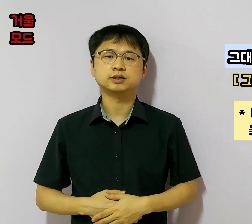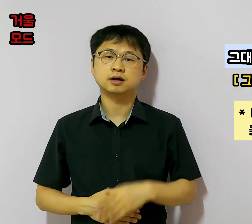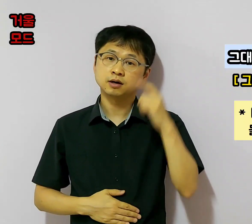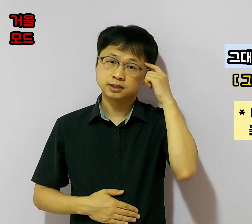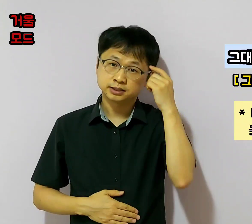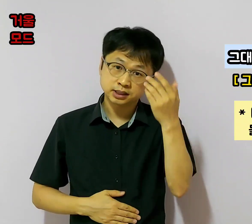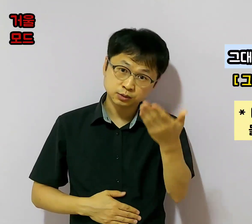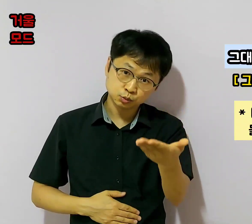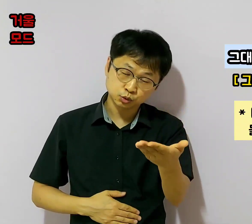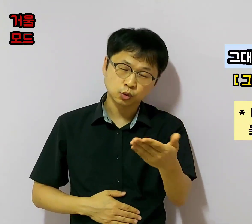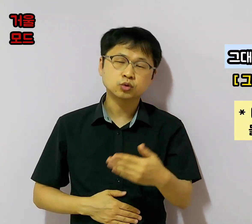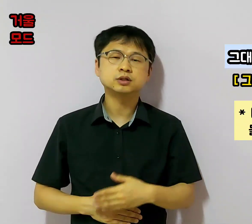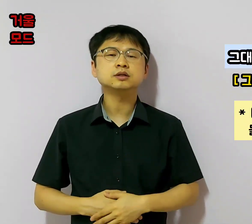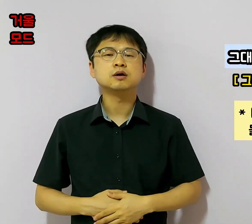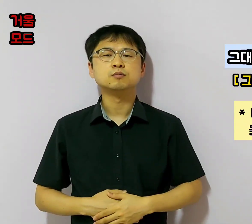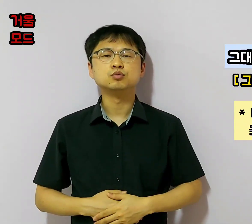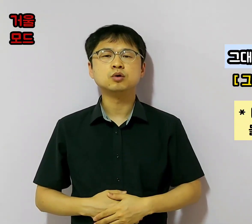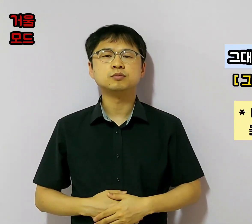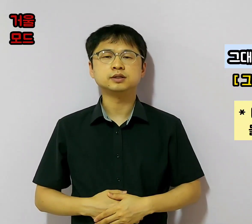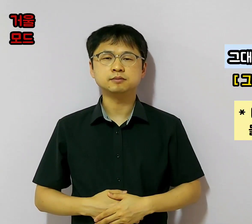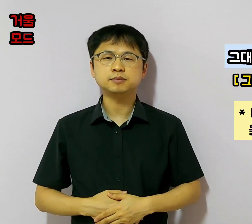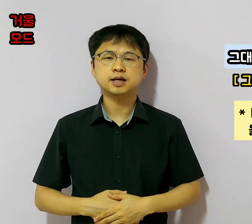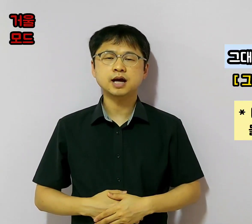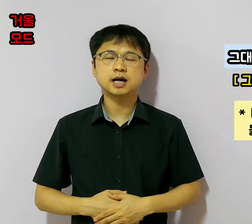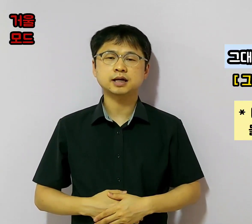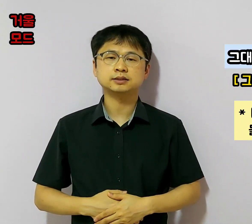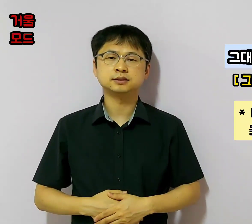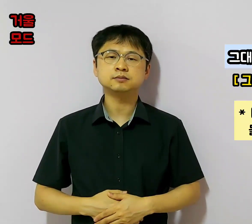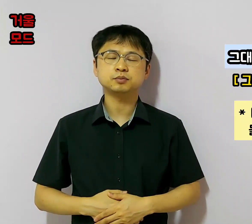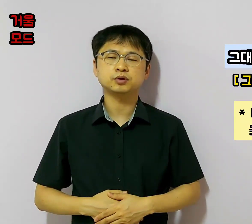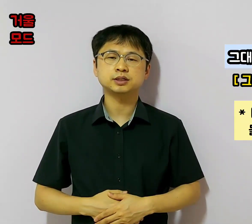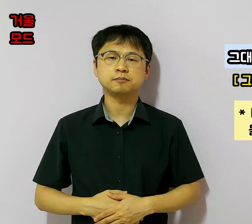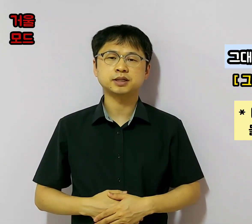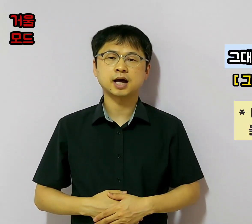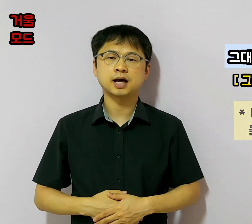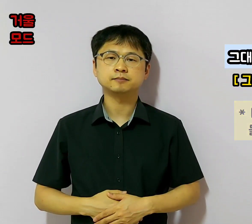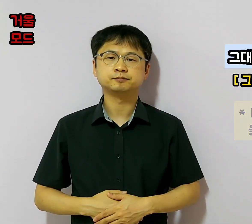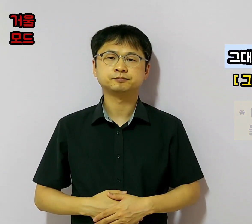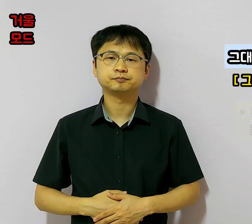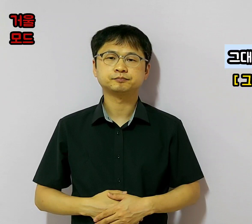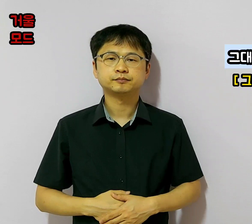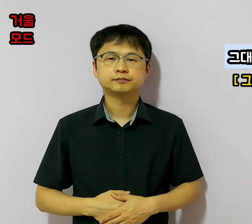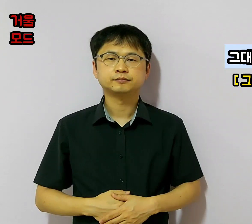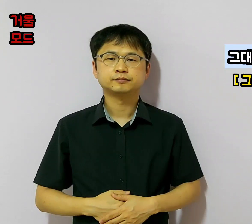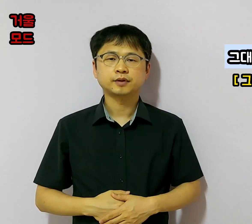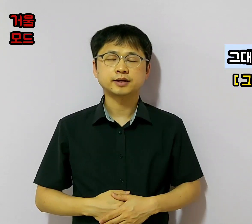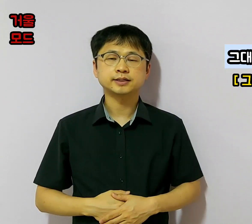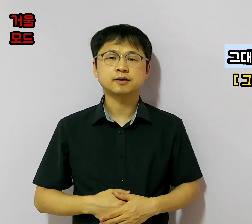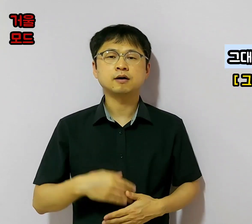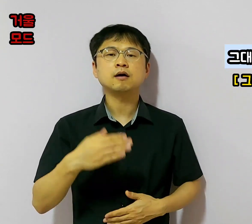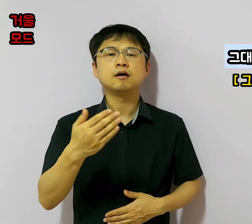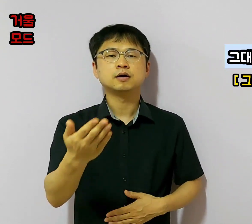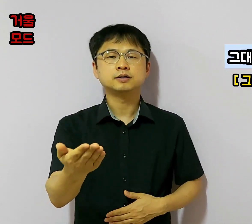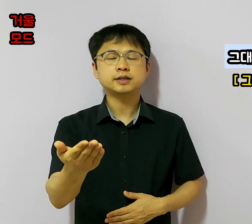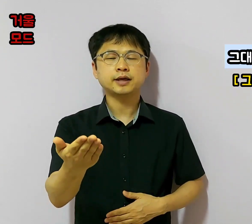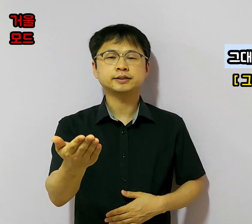그래서 질문 혹은 무엇입니까? 라는 표현이 됩니다. 네, 그래서